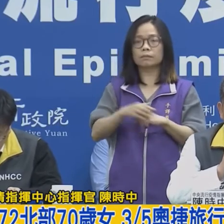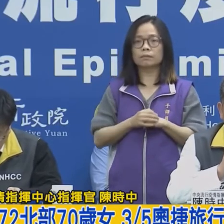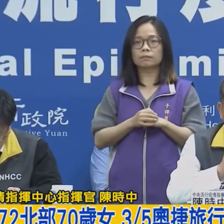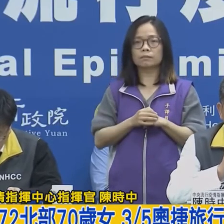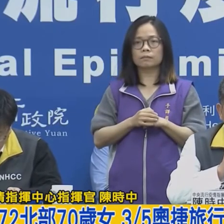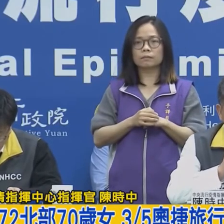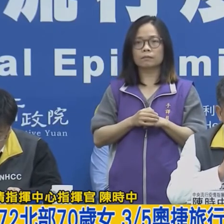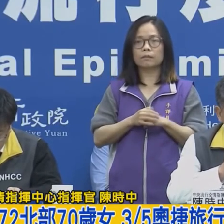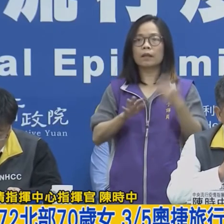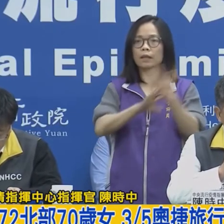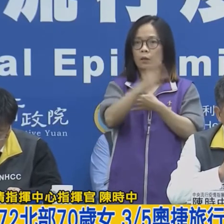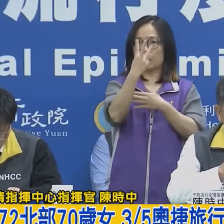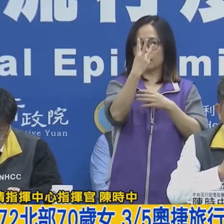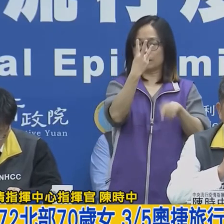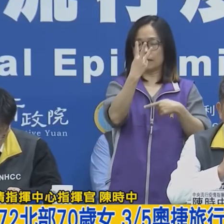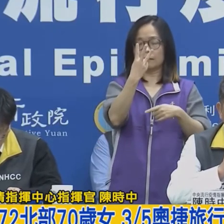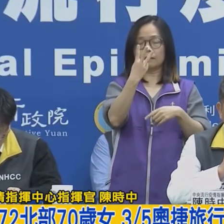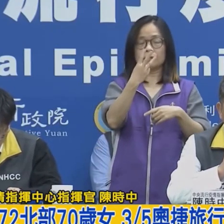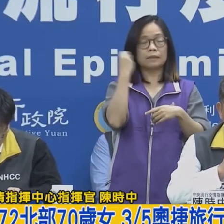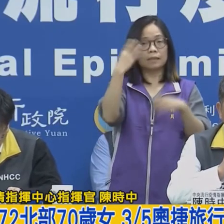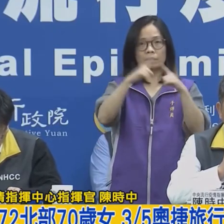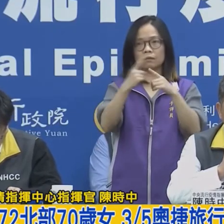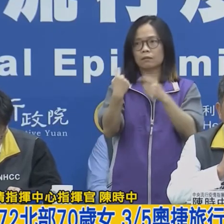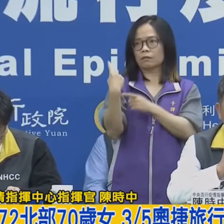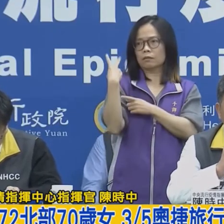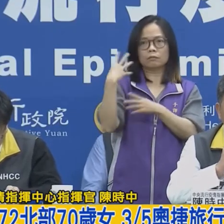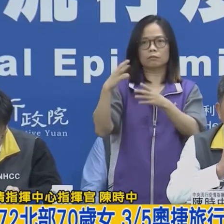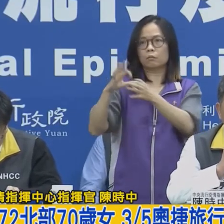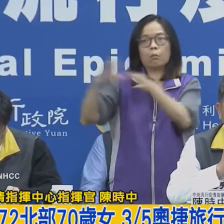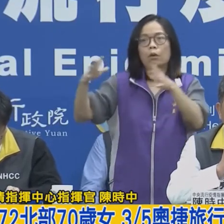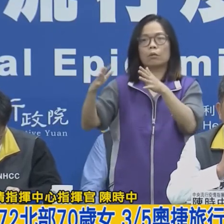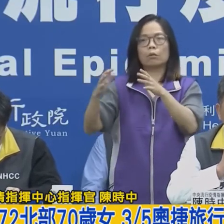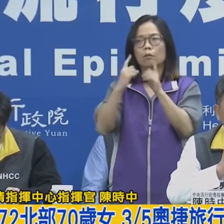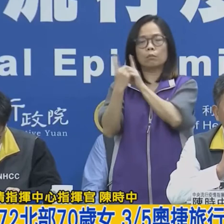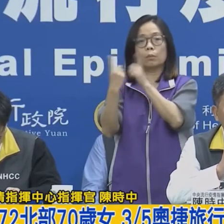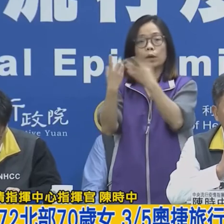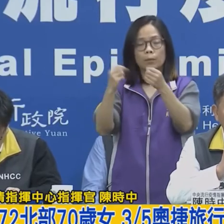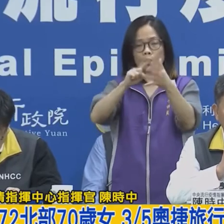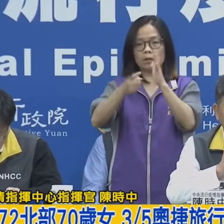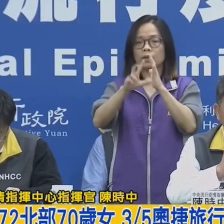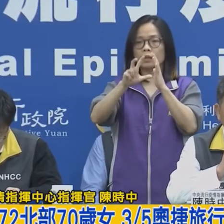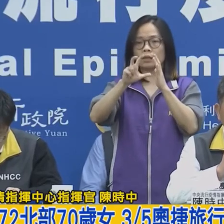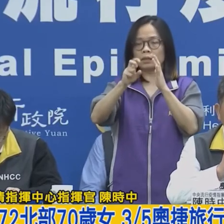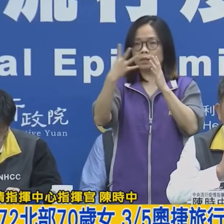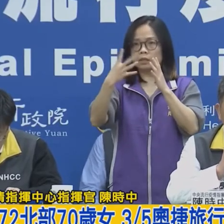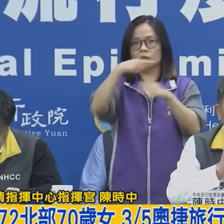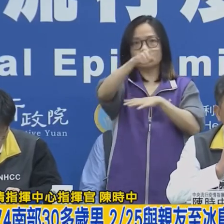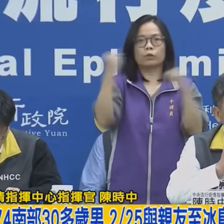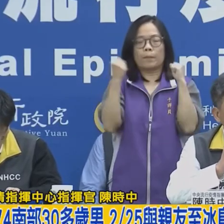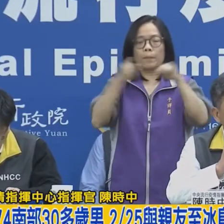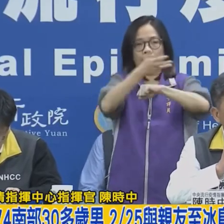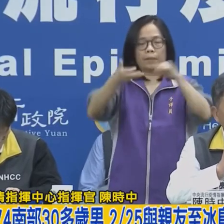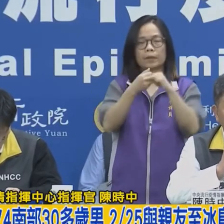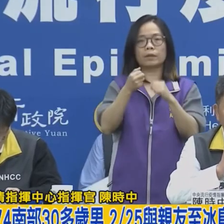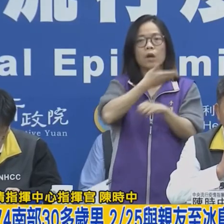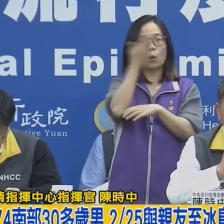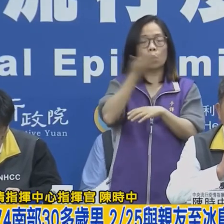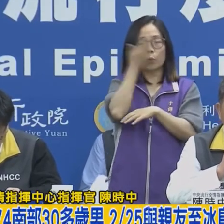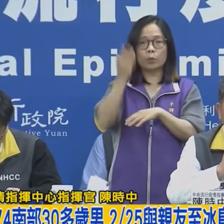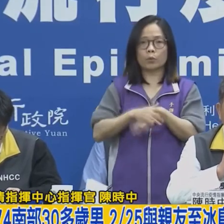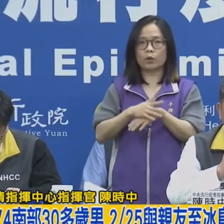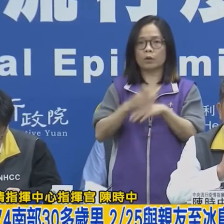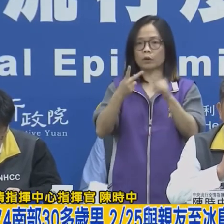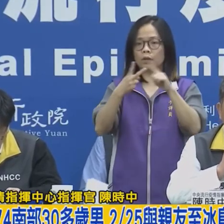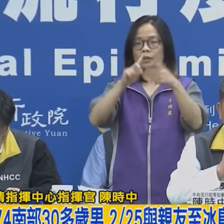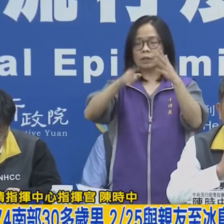那另外有3个案例跟前几天案例是没有关系的，那74案例到冰岛旅游，75的案例到